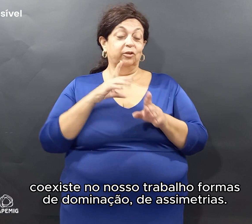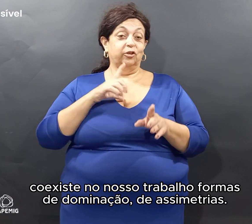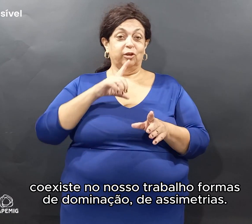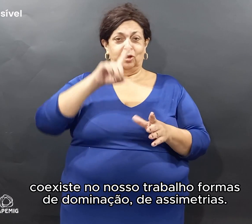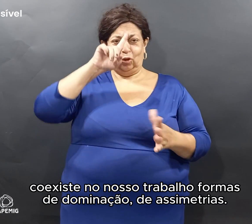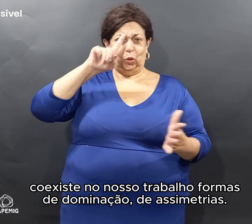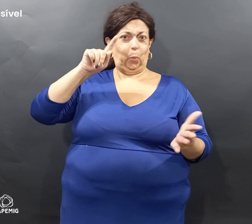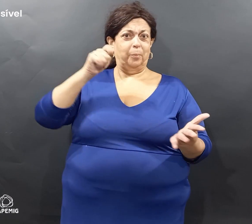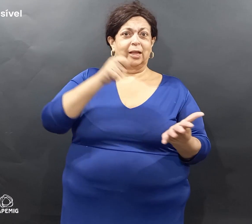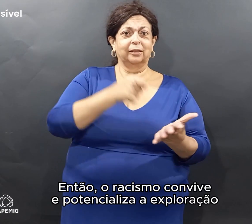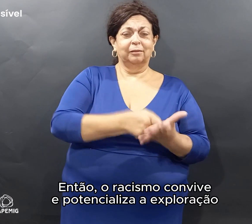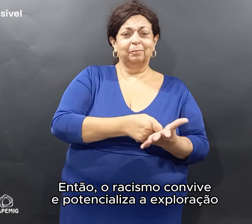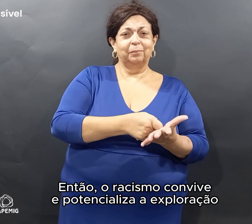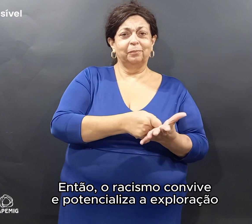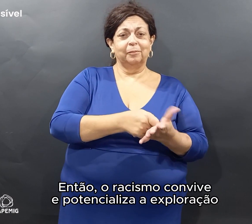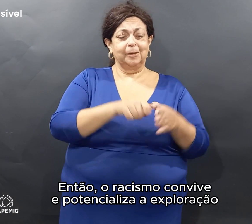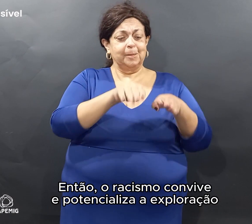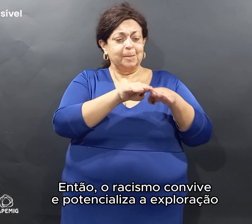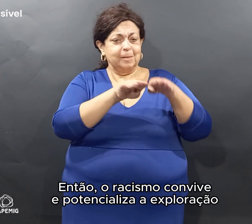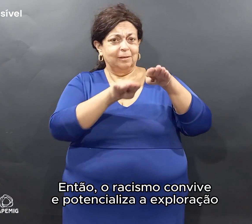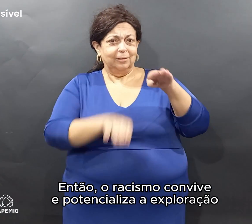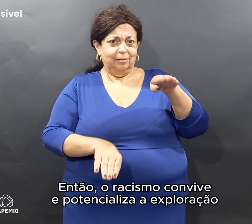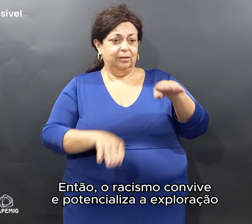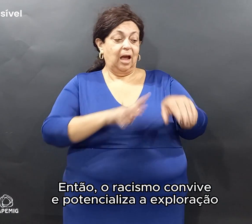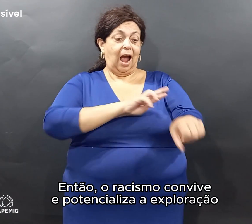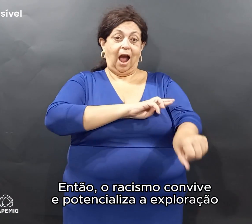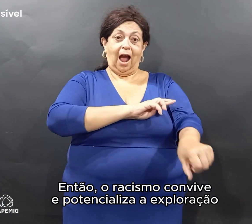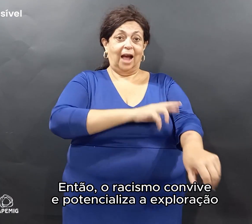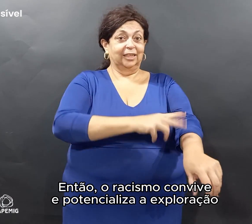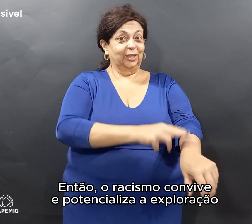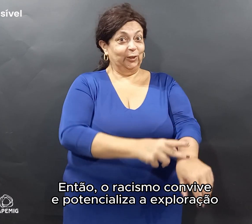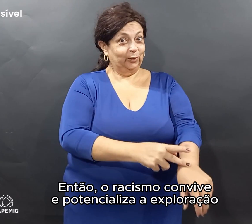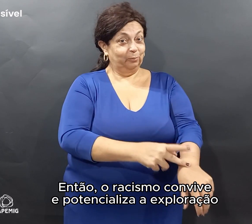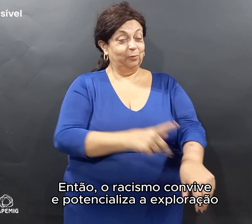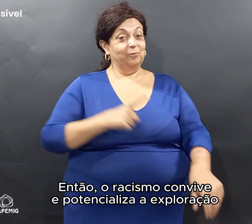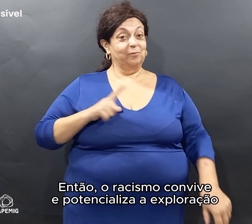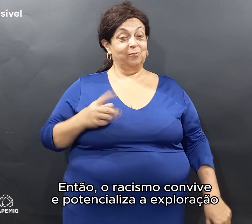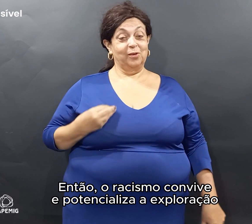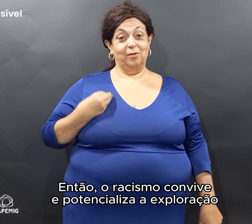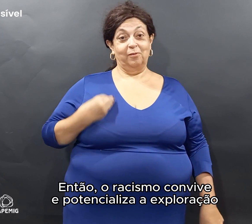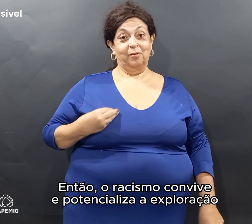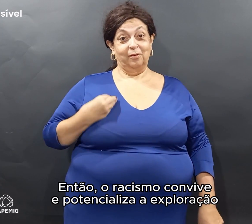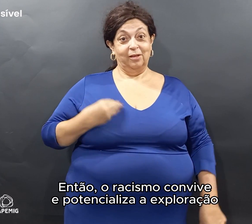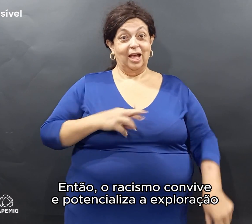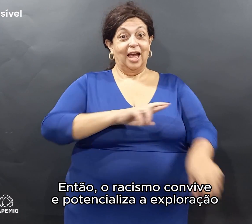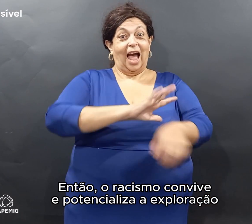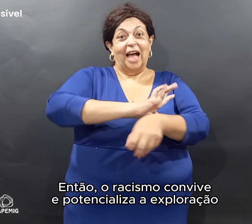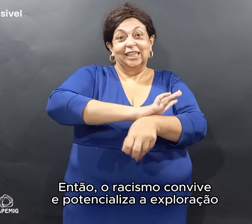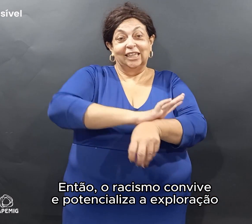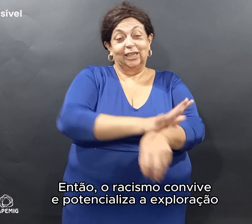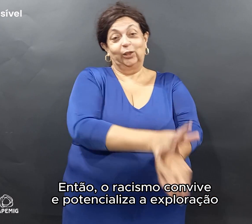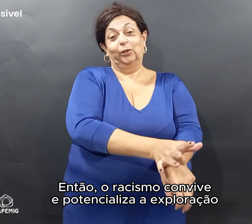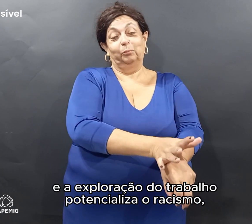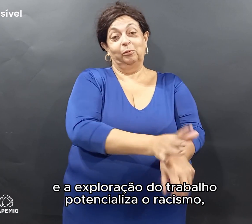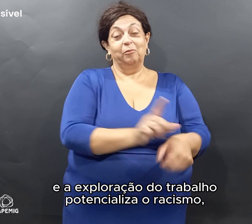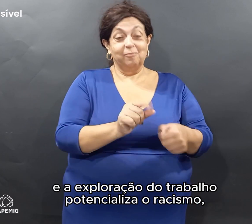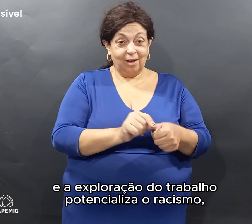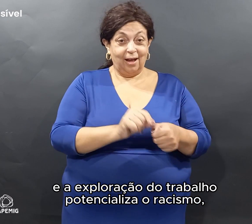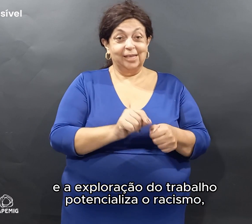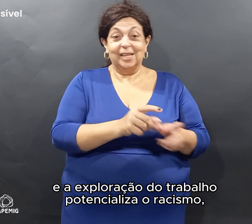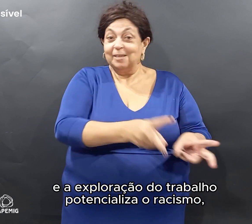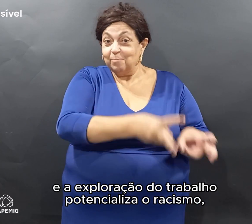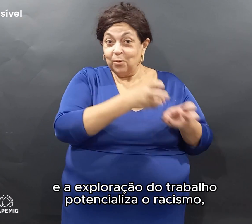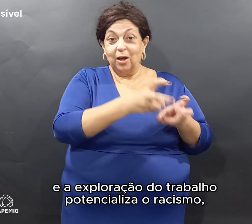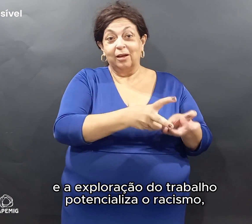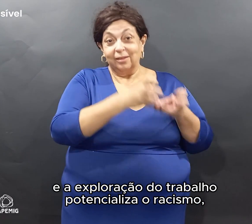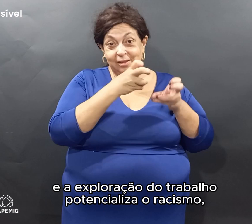de assimetrias. Então, o racismo convive e potencializa a exploração. E a